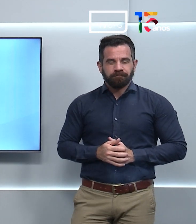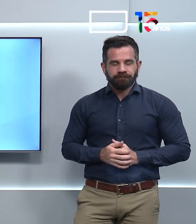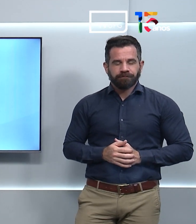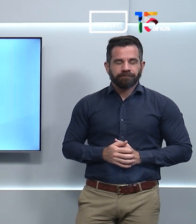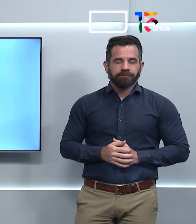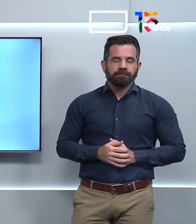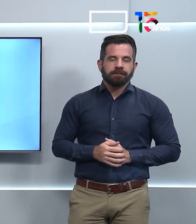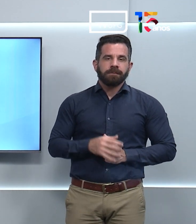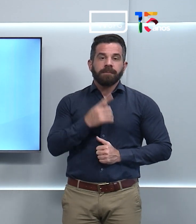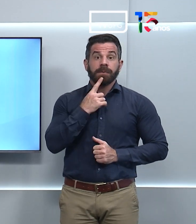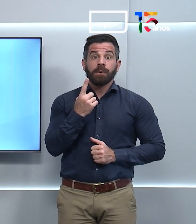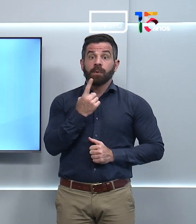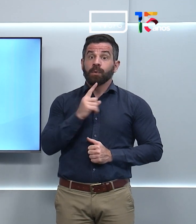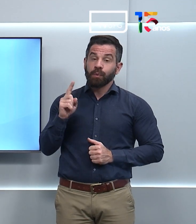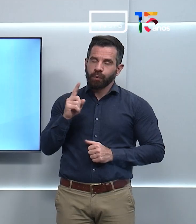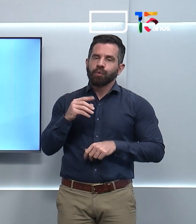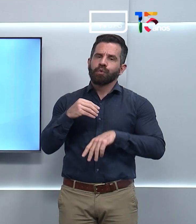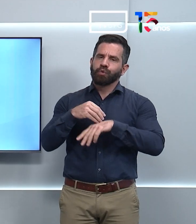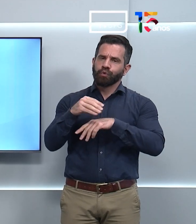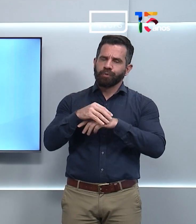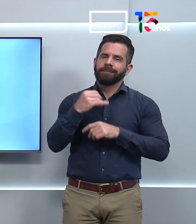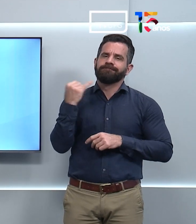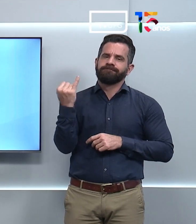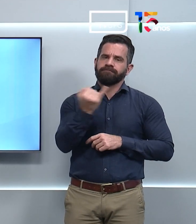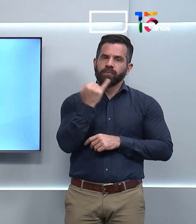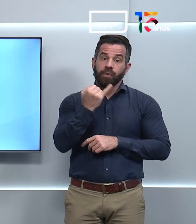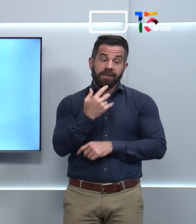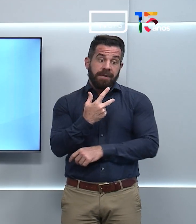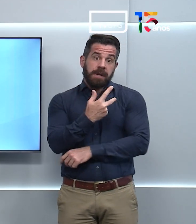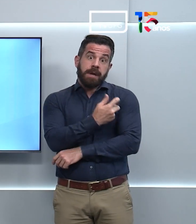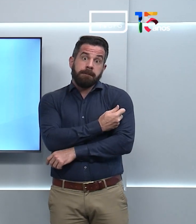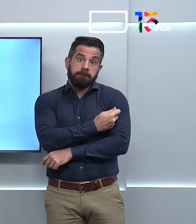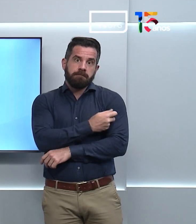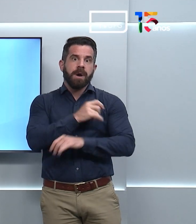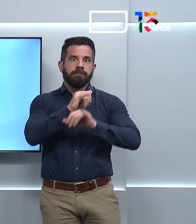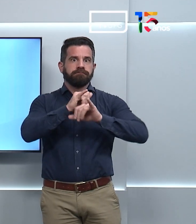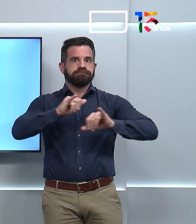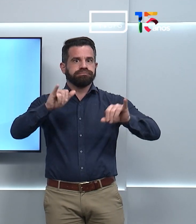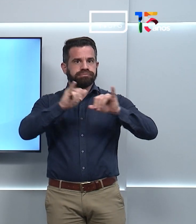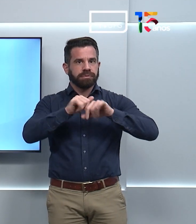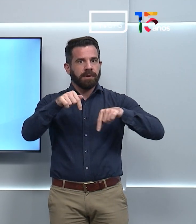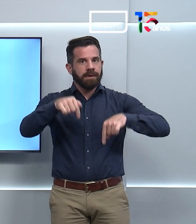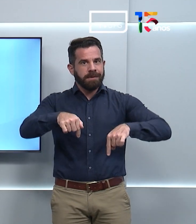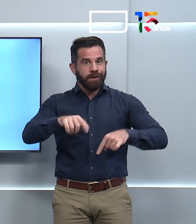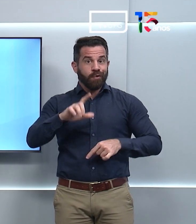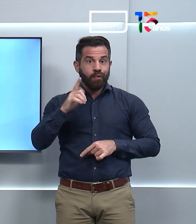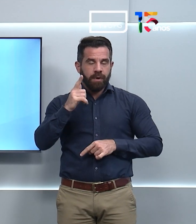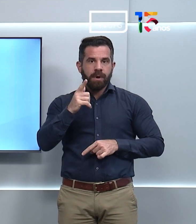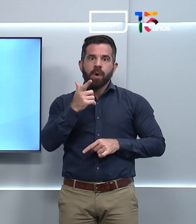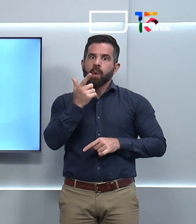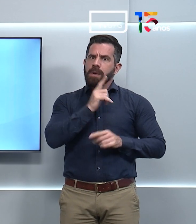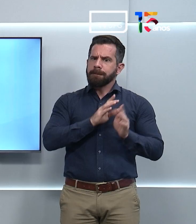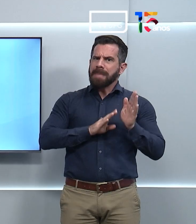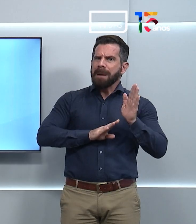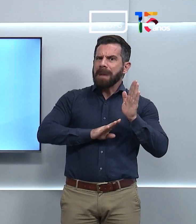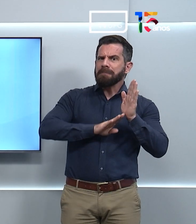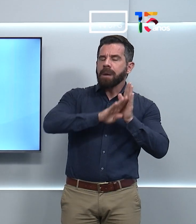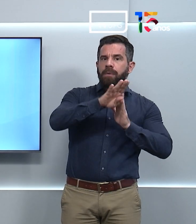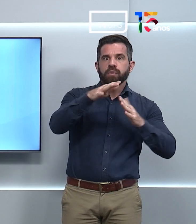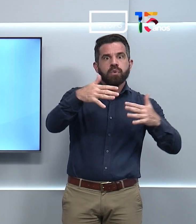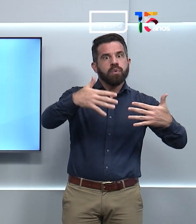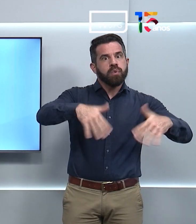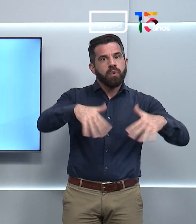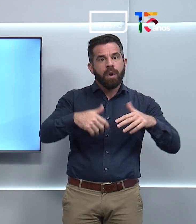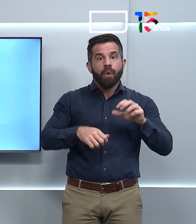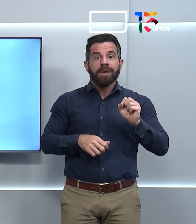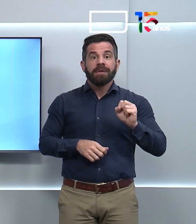Para finalizar, uma informação importante. A campanha de vacinação aqui em Goiânia registrou um crescimento bem grande, viu?